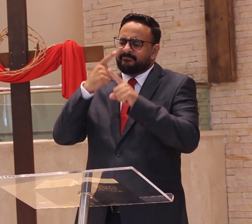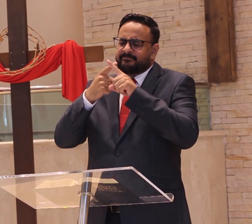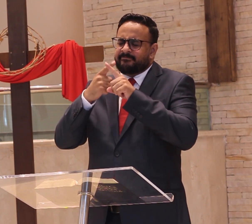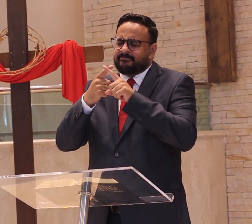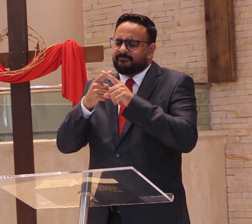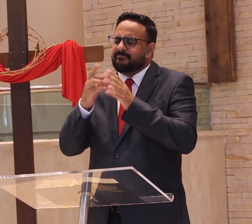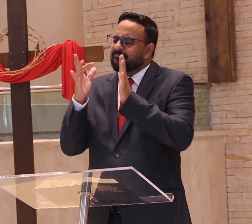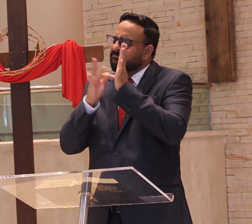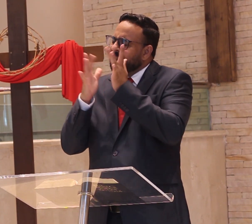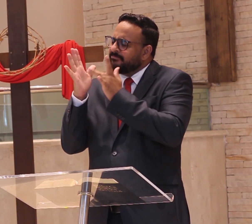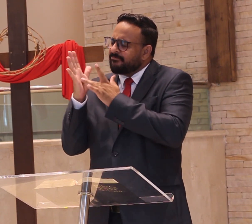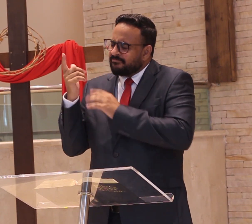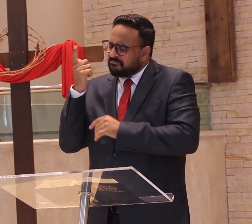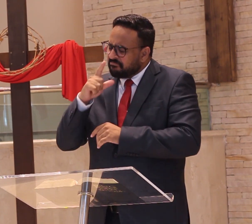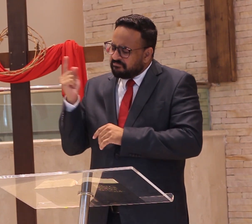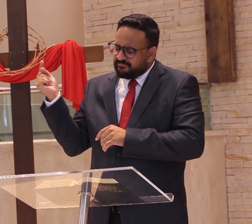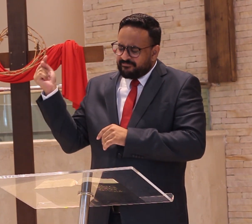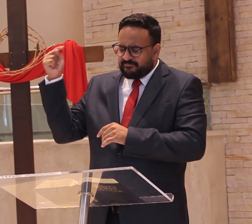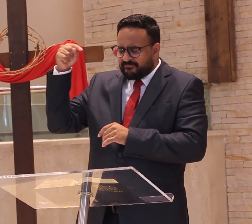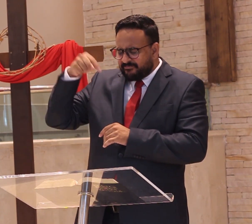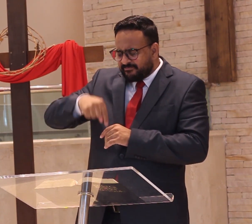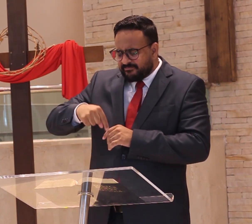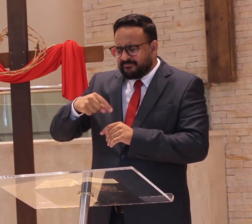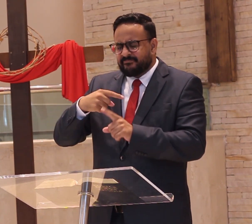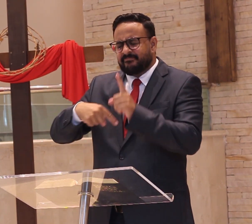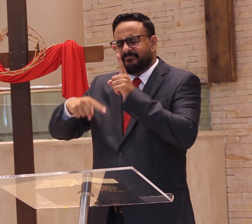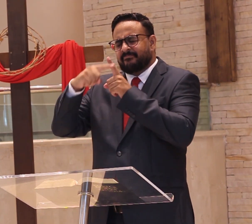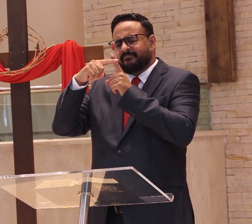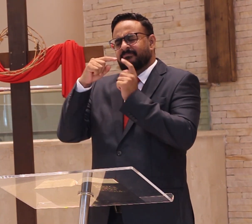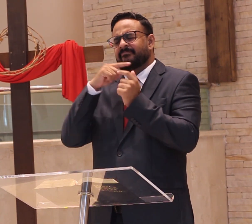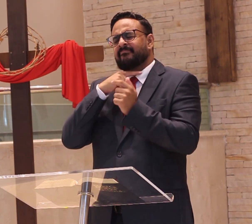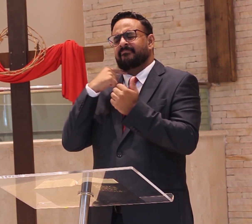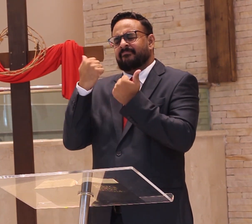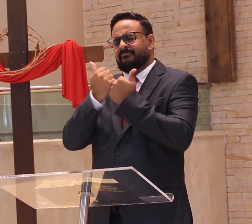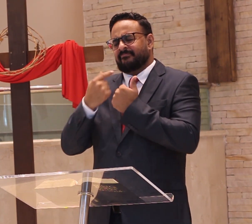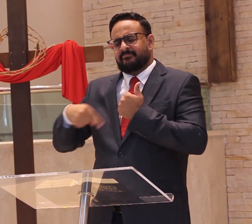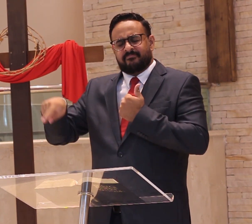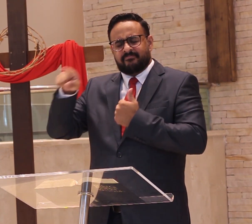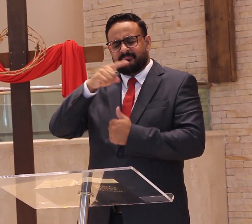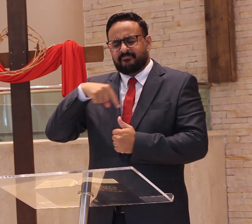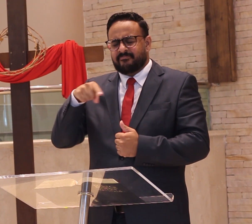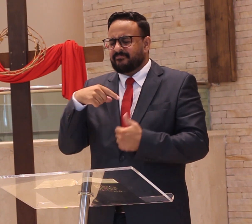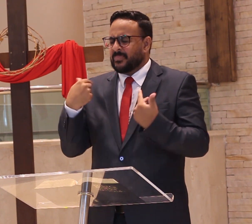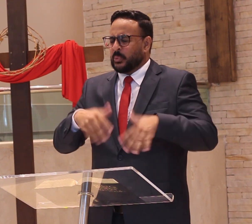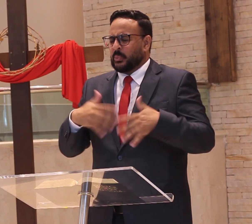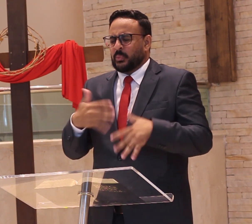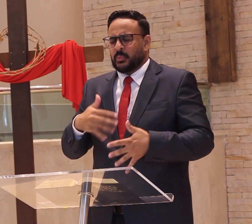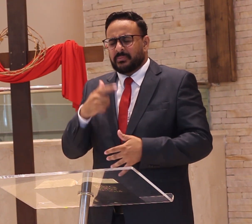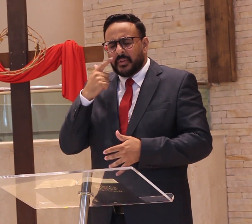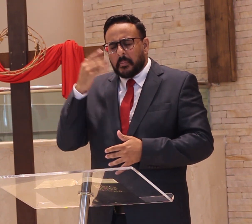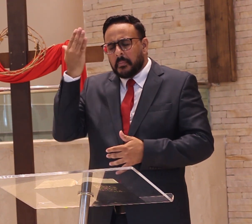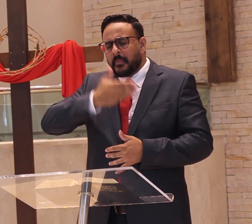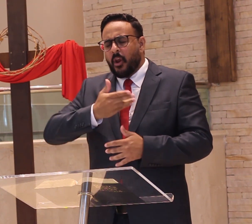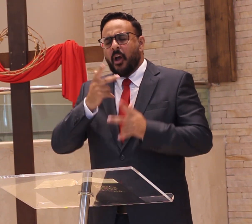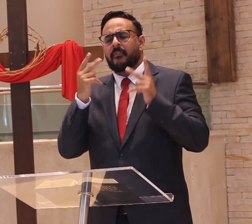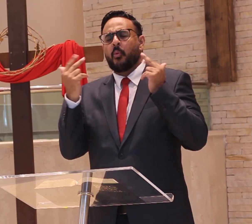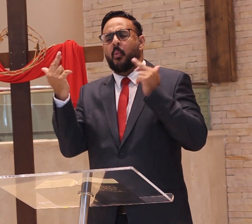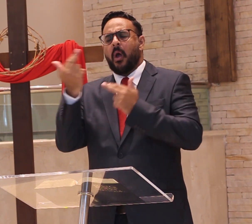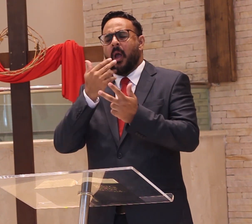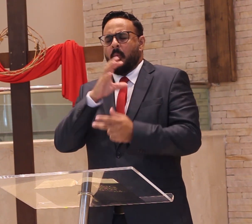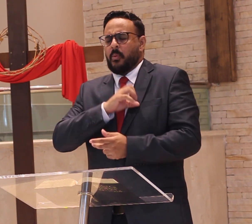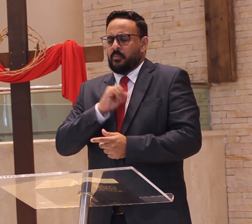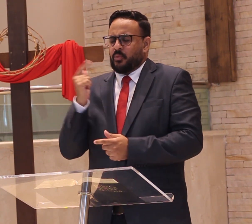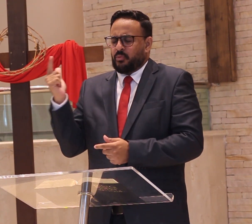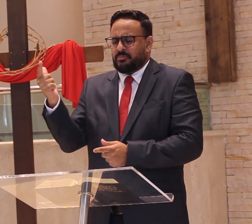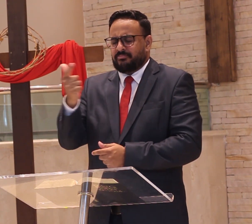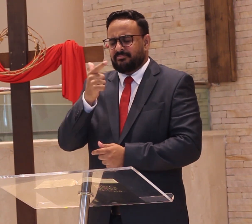louvamos e te agradecemos, nosso Pai, porque Jesus Cristo foi capaz de vir ao mundo morrer na cruz do Calvário em nosso lugar. Nossa,